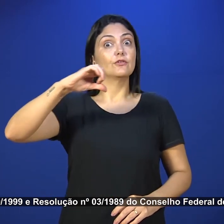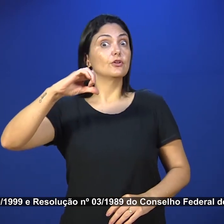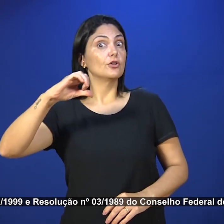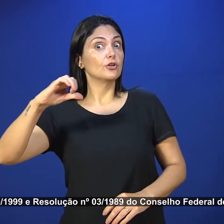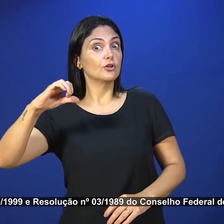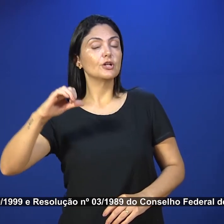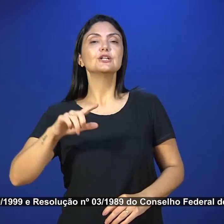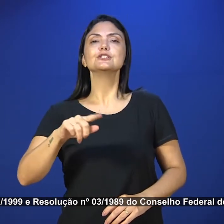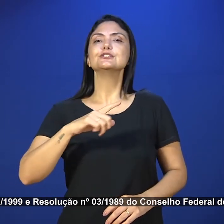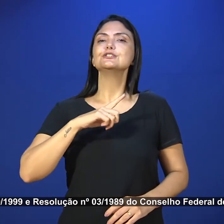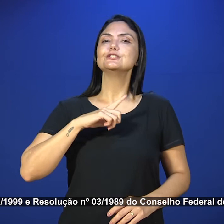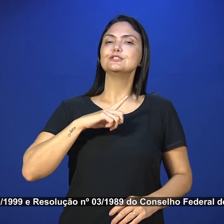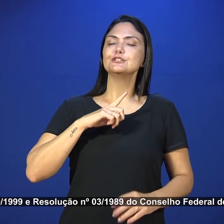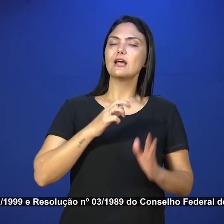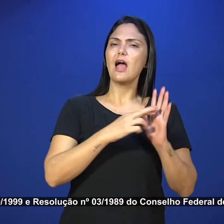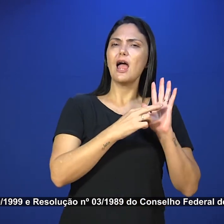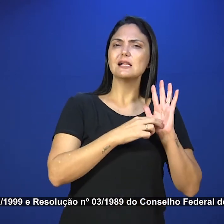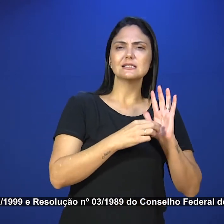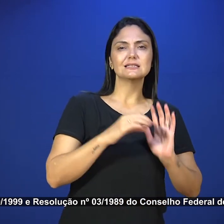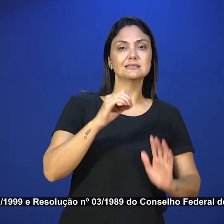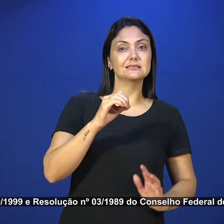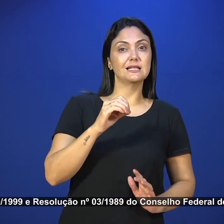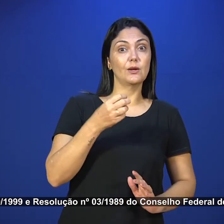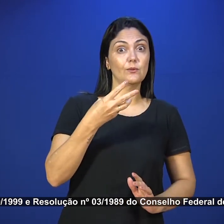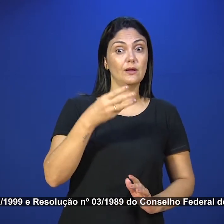9.870/1999 e Resolução nº